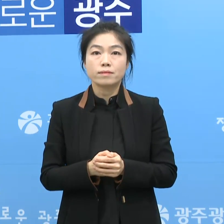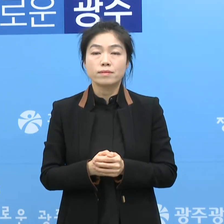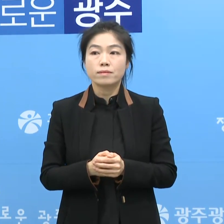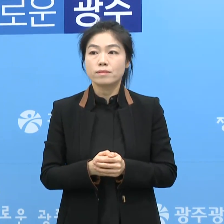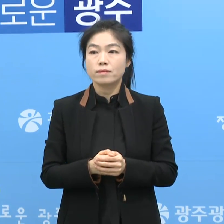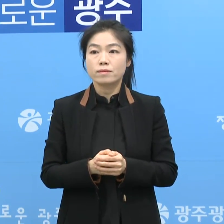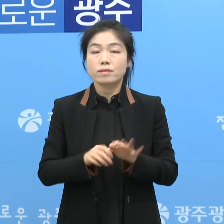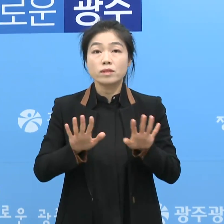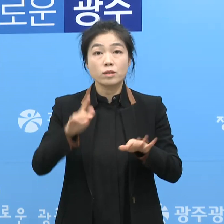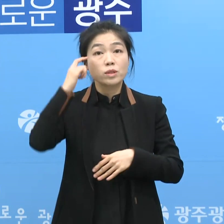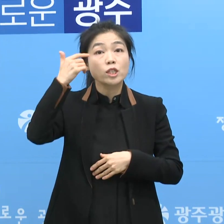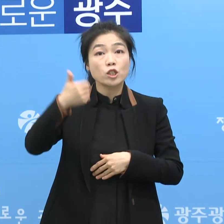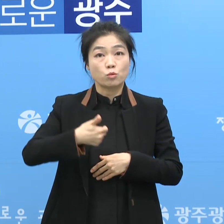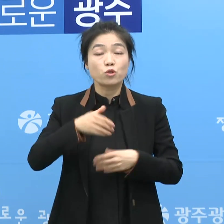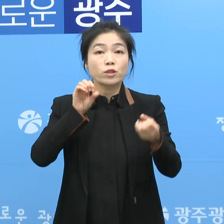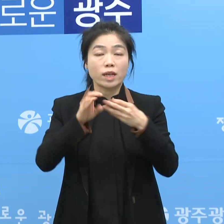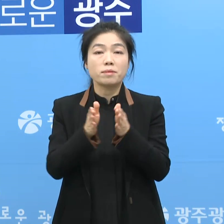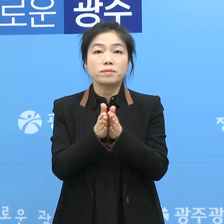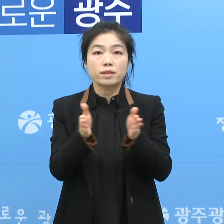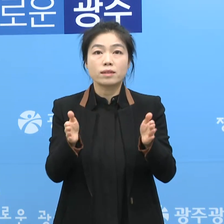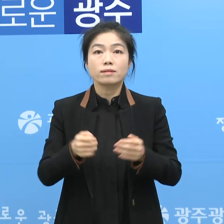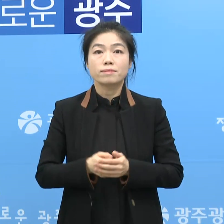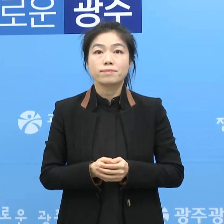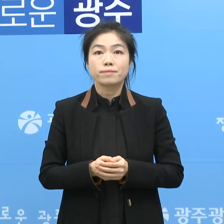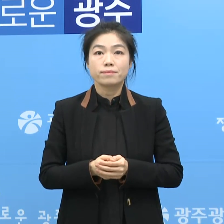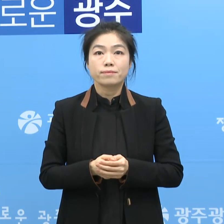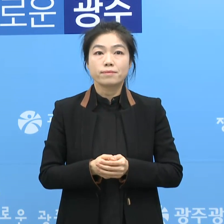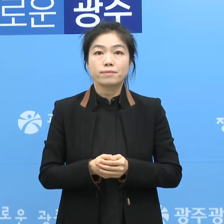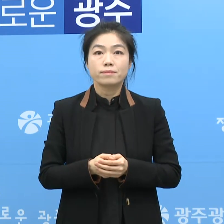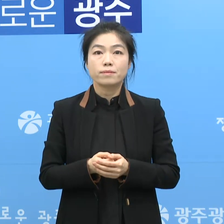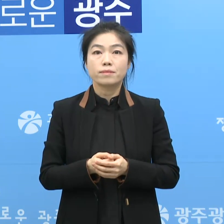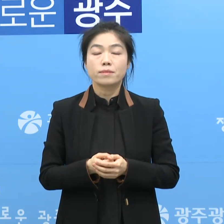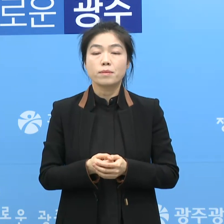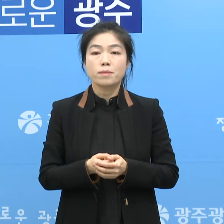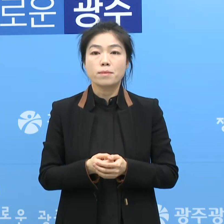네, 지금부터 질문을 받도록 하겠습니다.